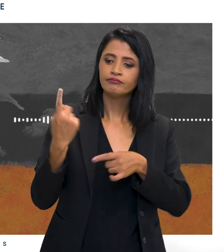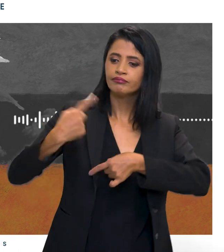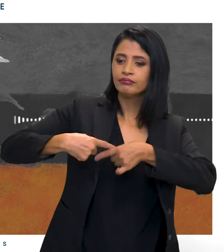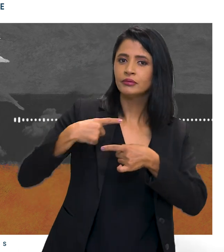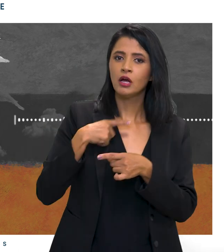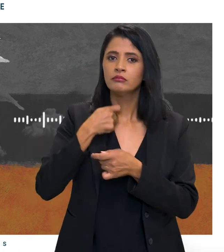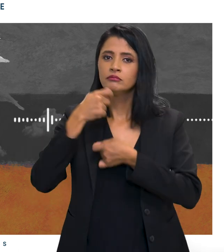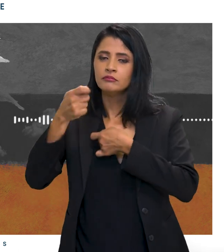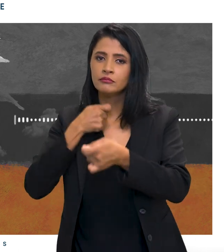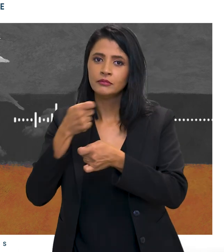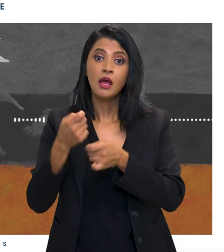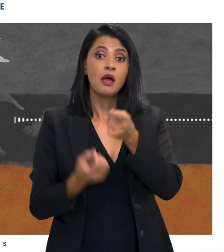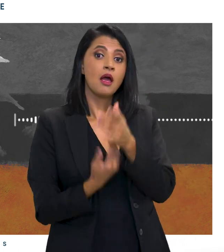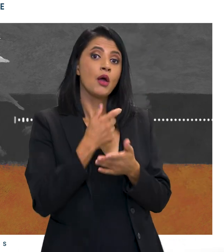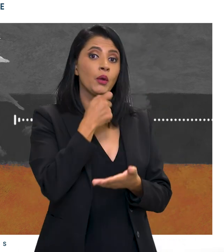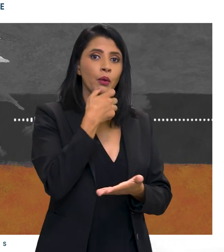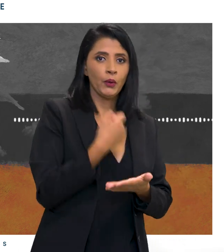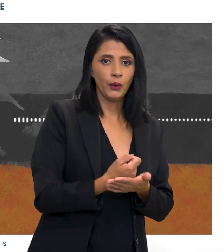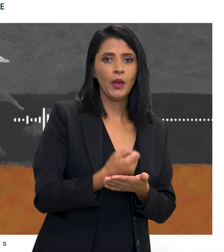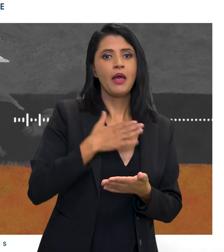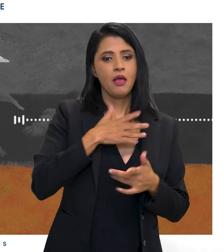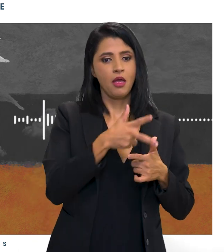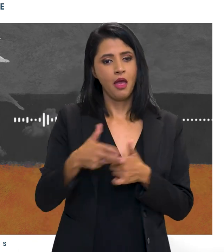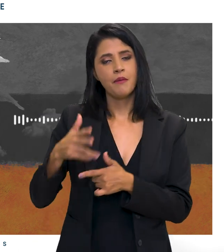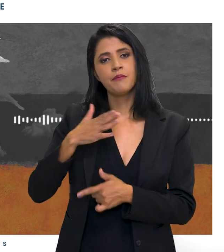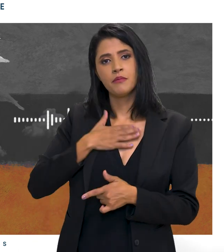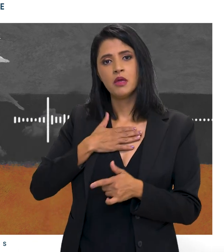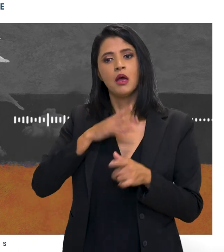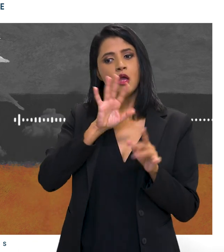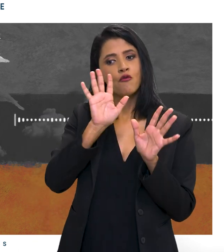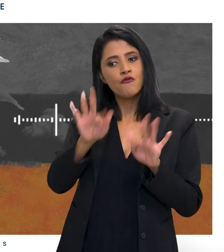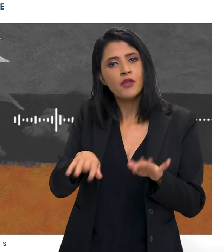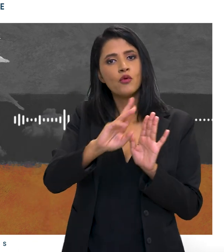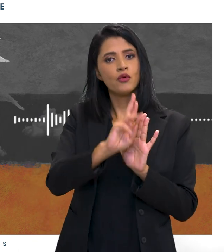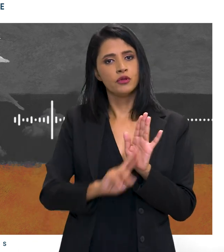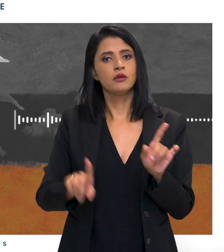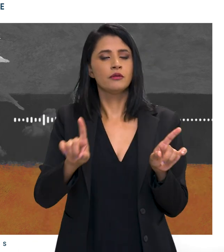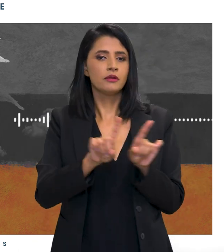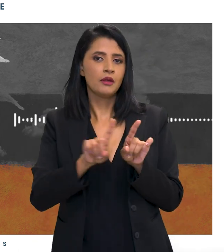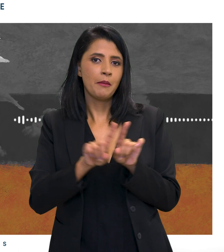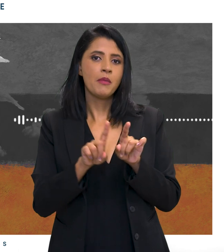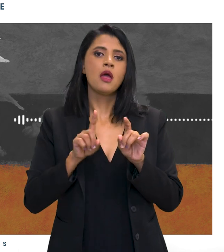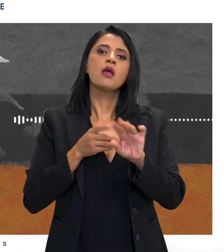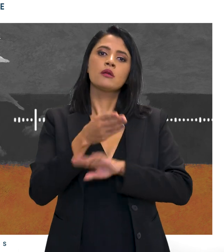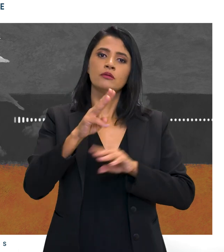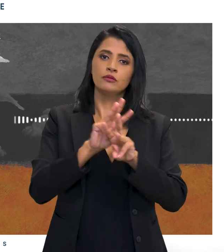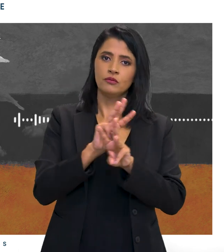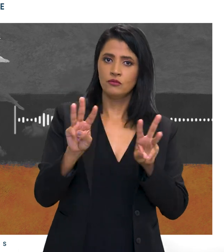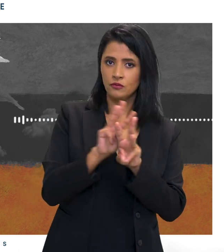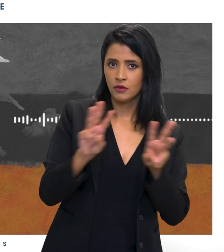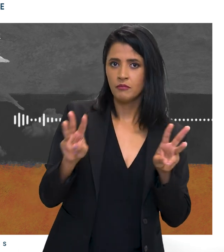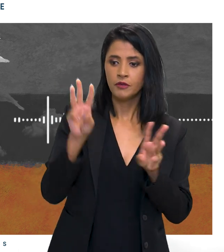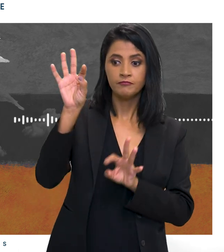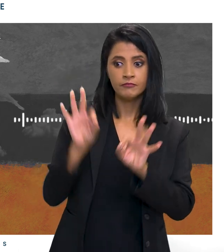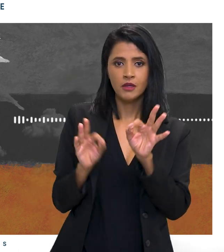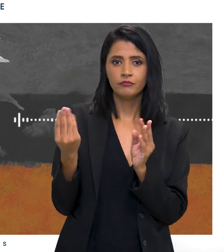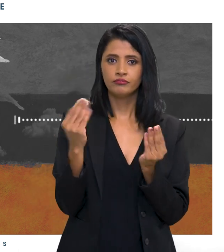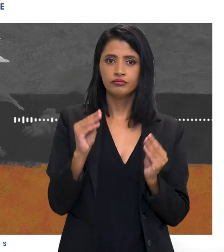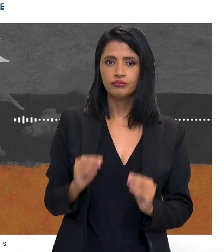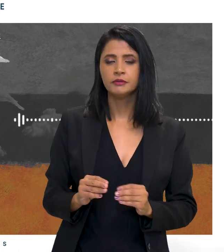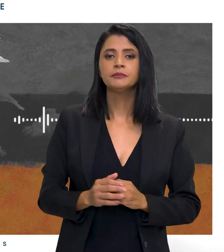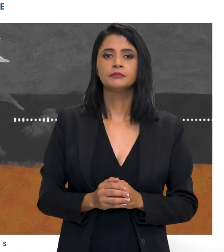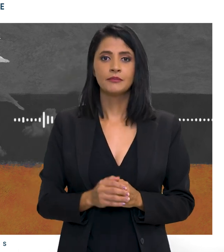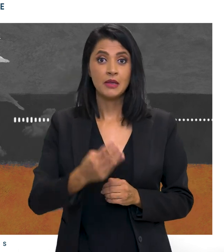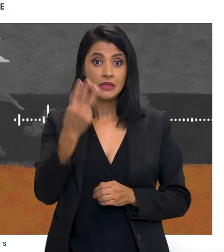produção e entrevistas. A idealização do podcast seriado é minha. Também faço a formatação final do roteiro, implementação web e participo do processo de